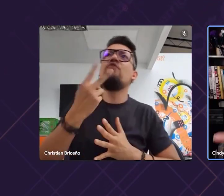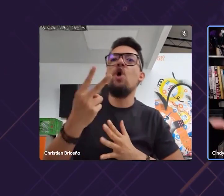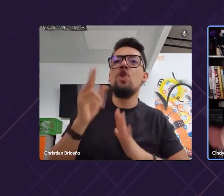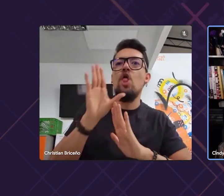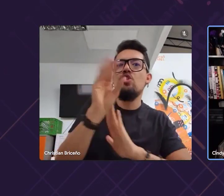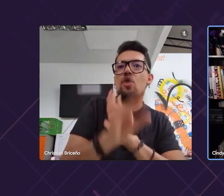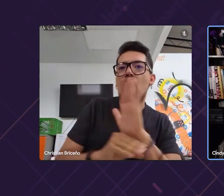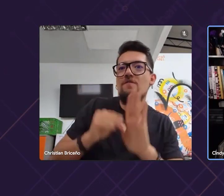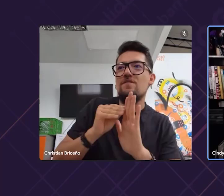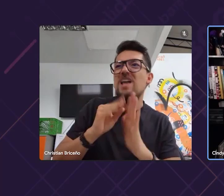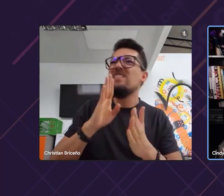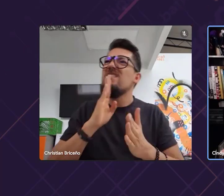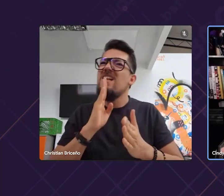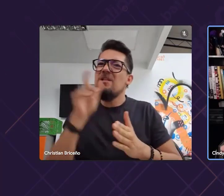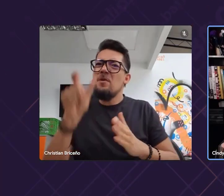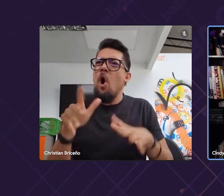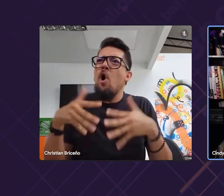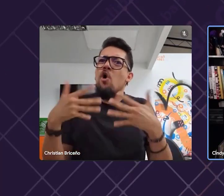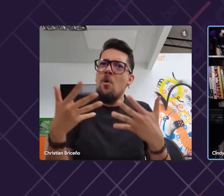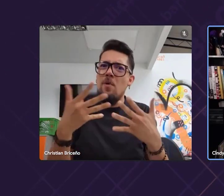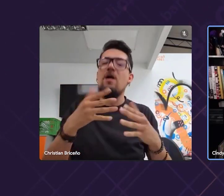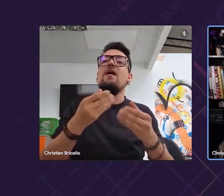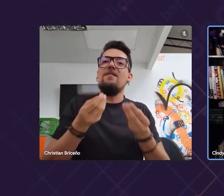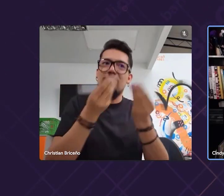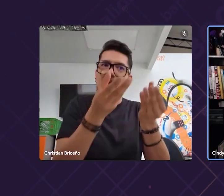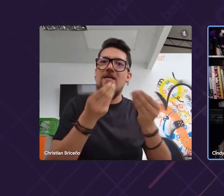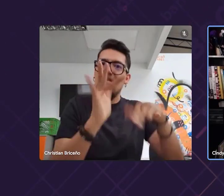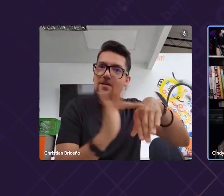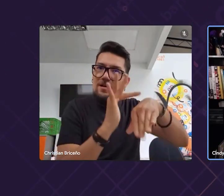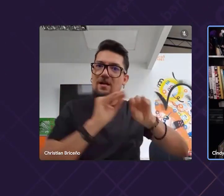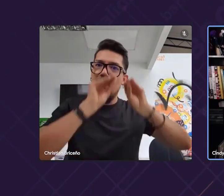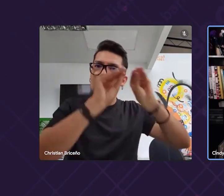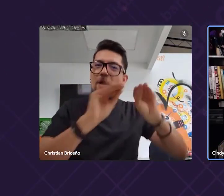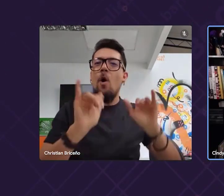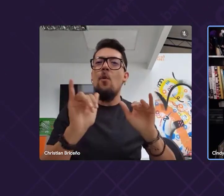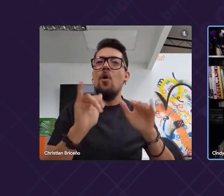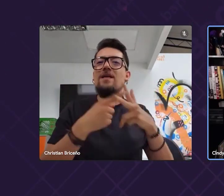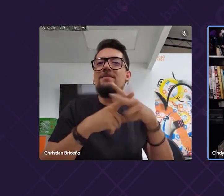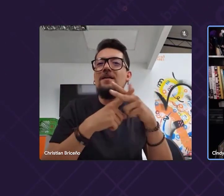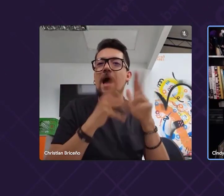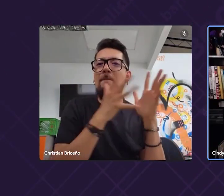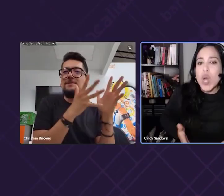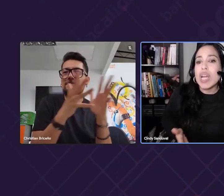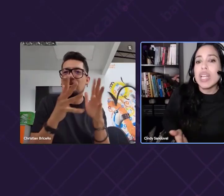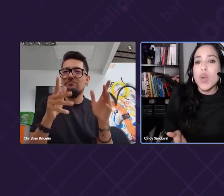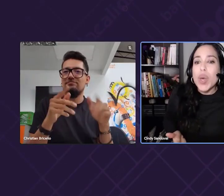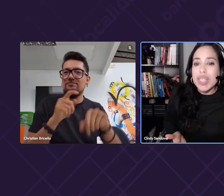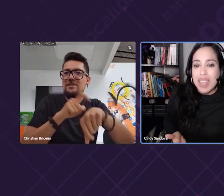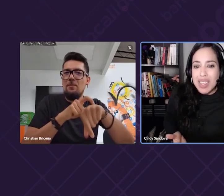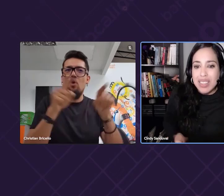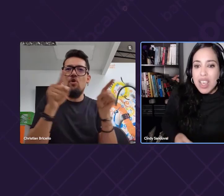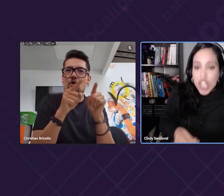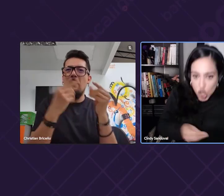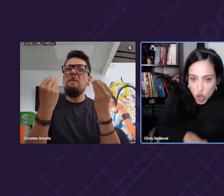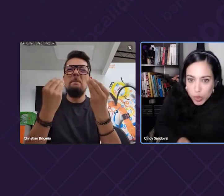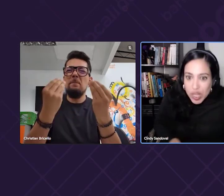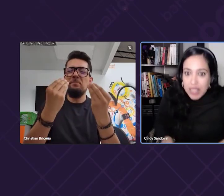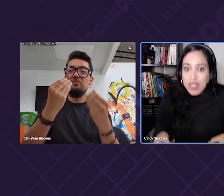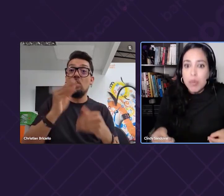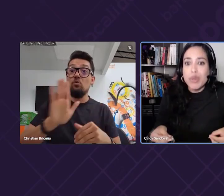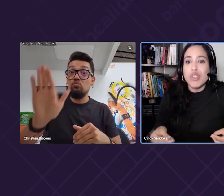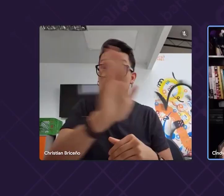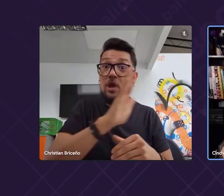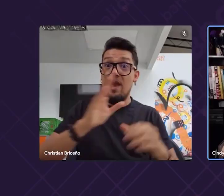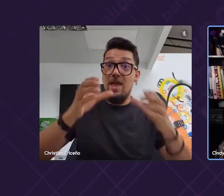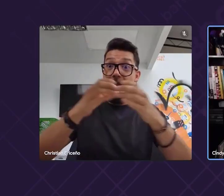mediante haciendo ajustes razonables, o cómo se hace, por ejemplo, yo como Cristian Briceño, todo lo haga en lengua de señas, y cómo